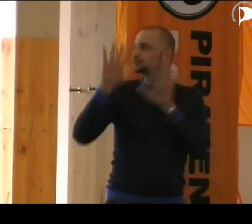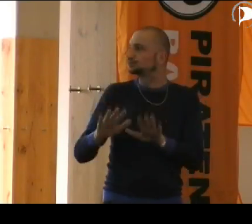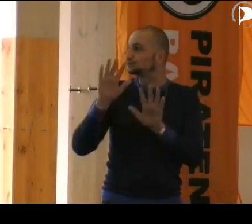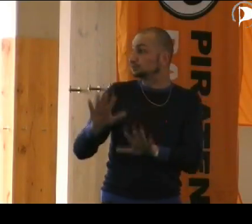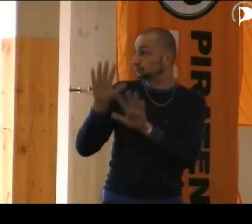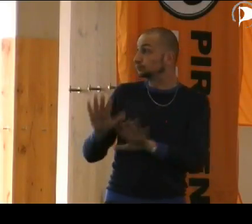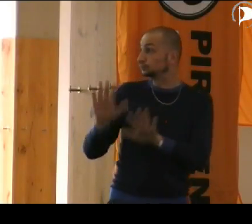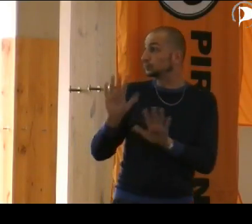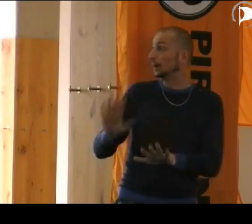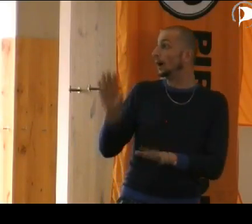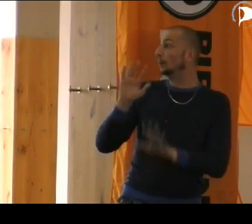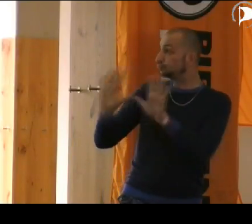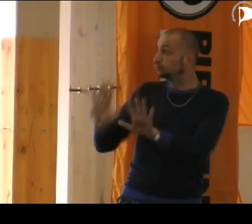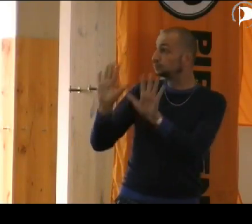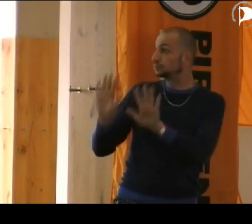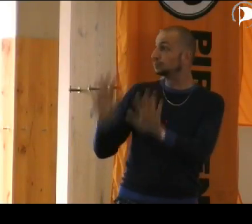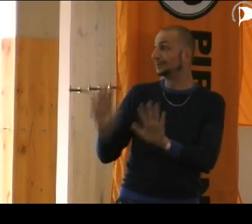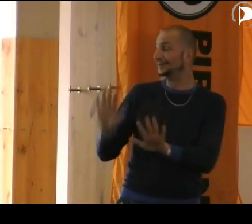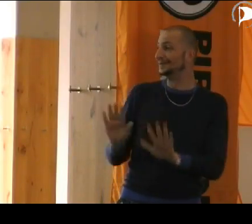wesentlichen die mitgliederverwaltung